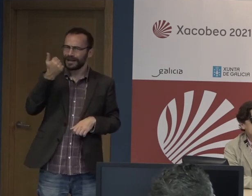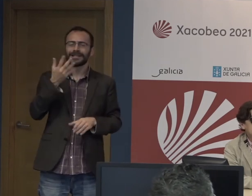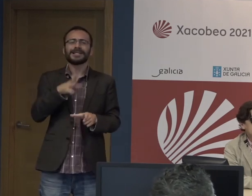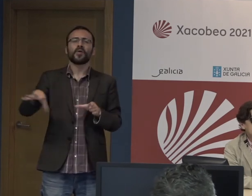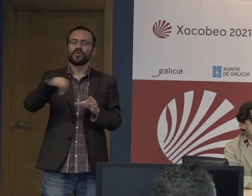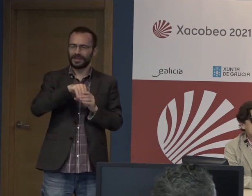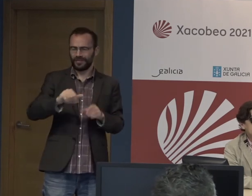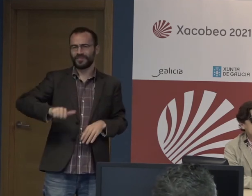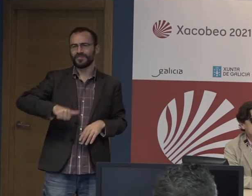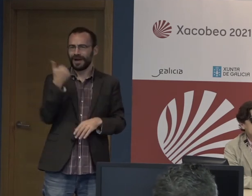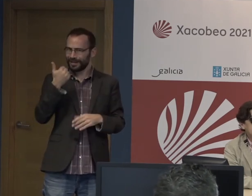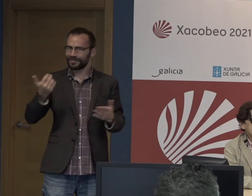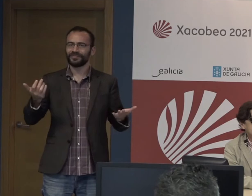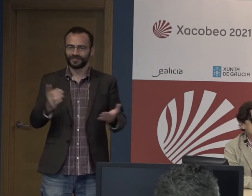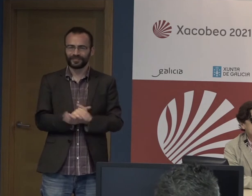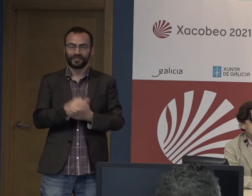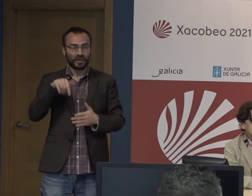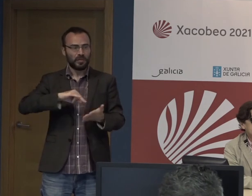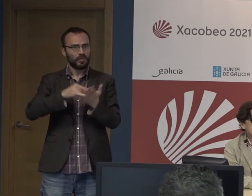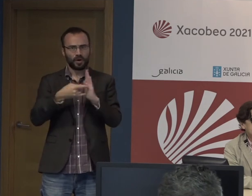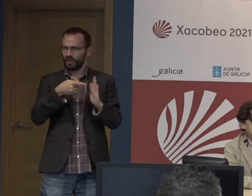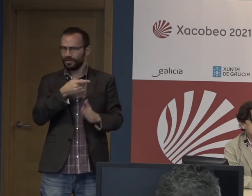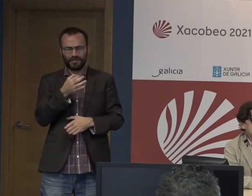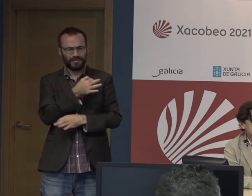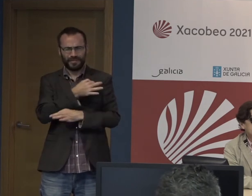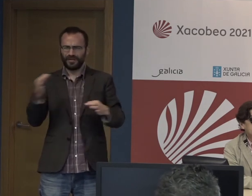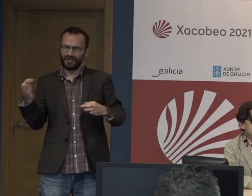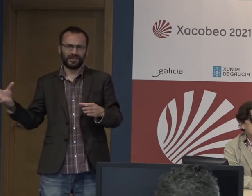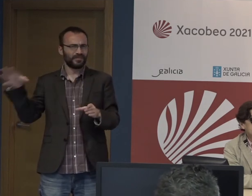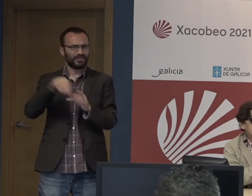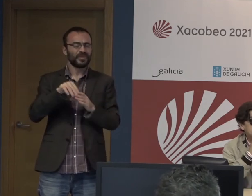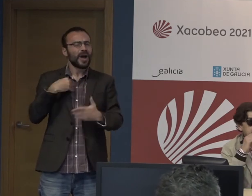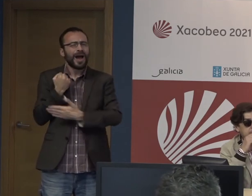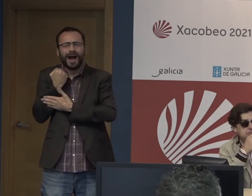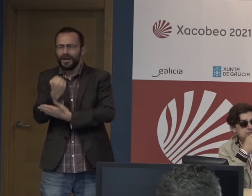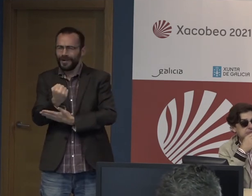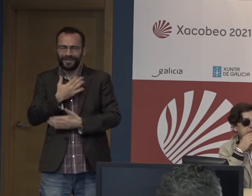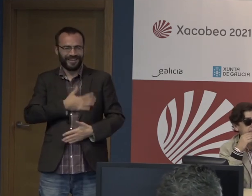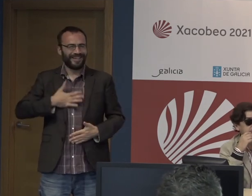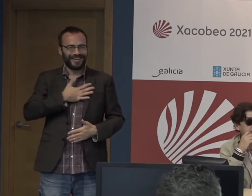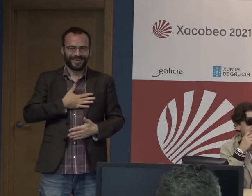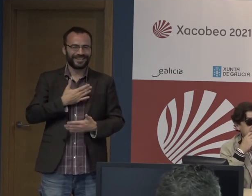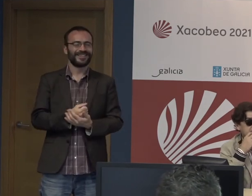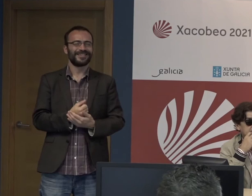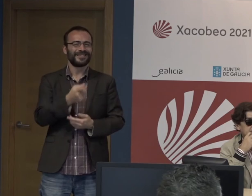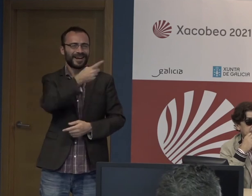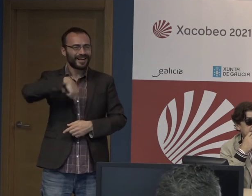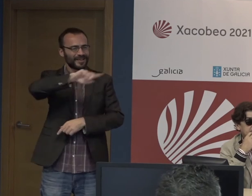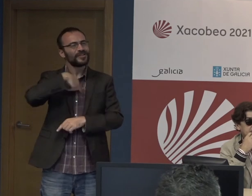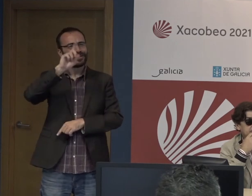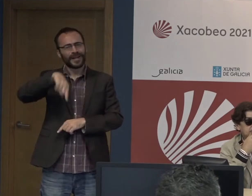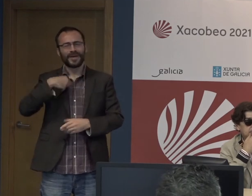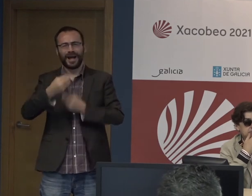inclusivo. Y este proyecto encaja perfectamente. Nosotros lo apoyamos con mucho placer, sé que aparte de ellos ponen